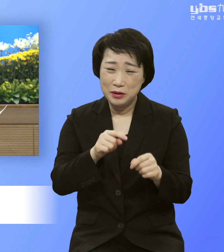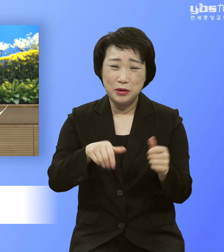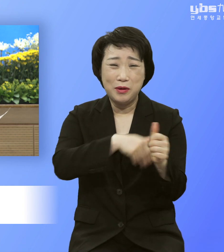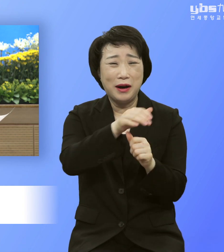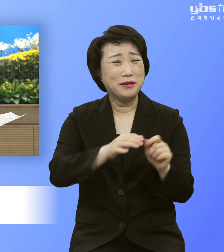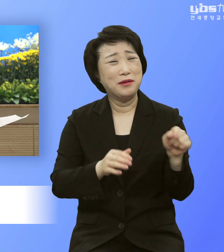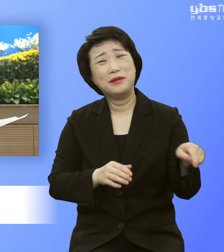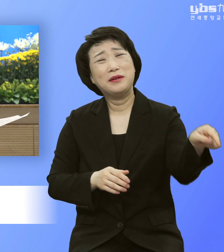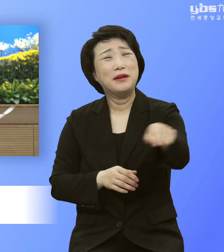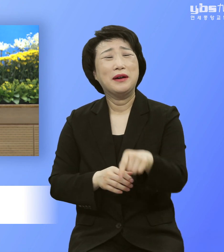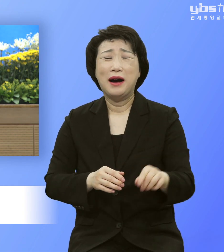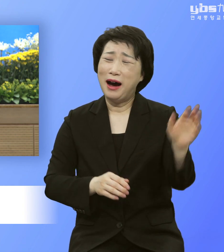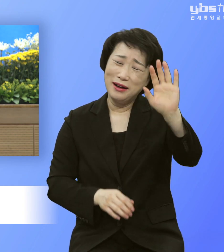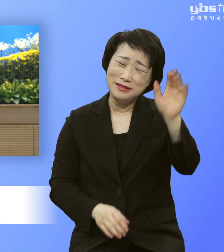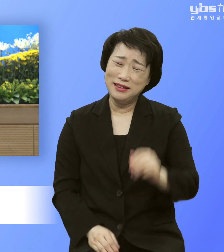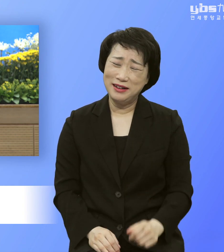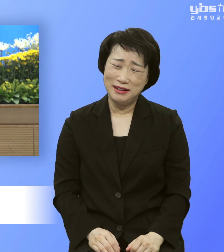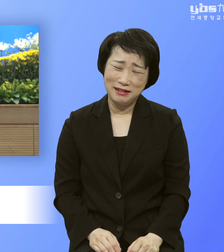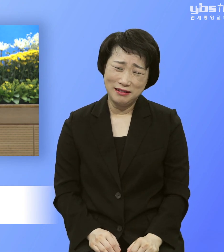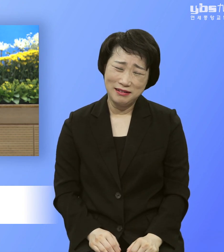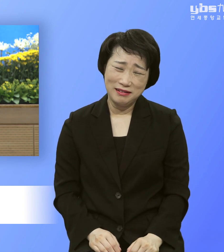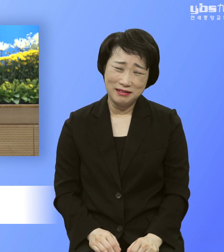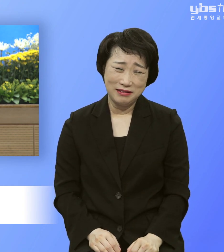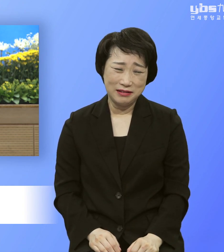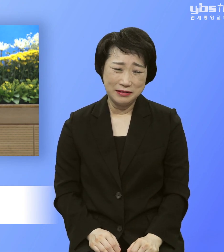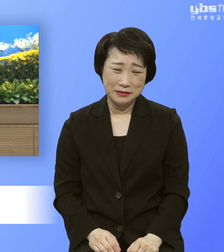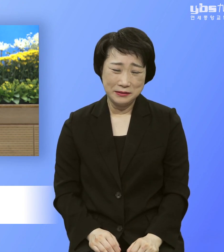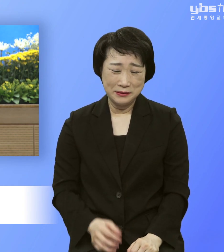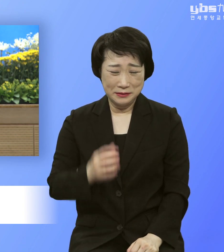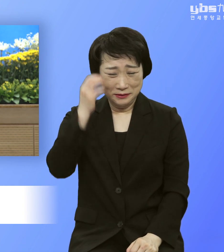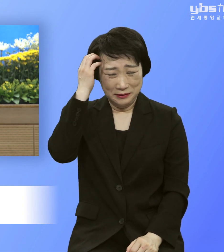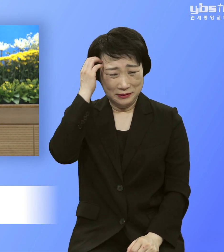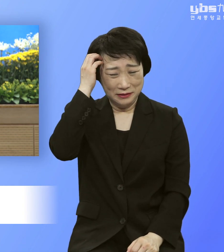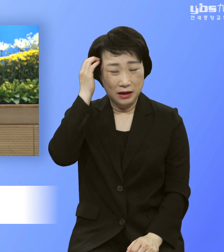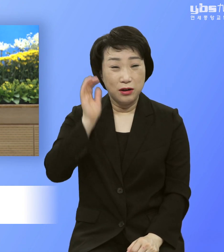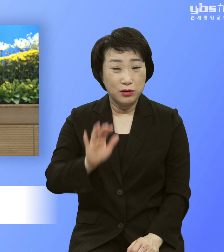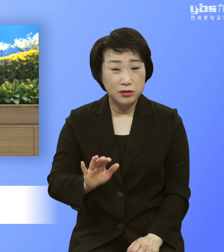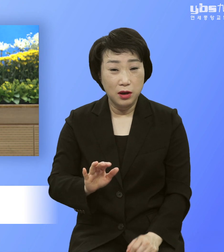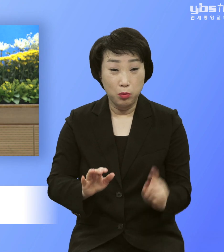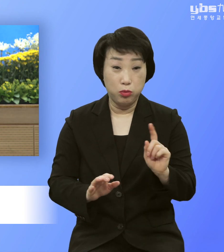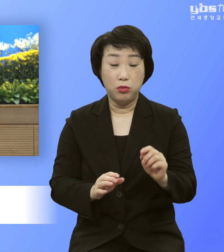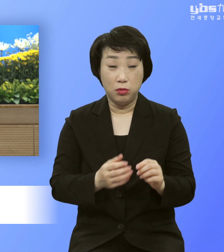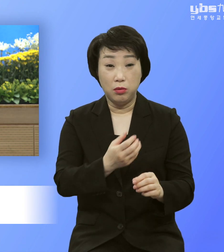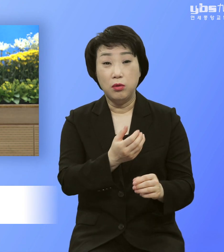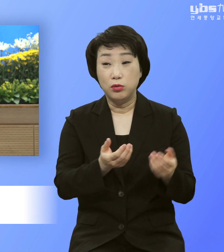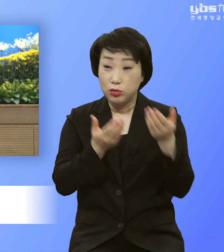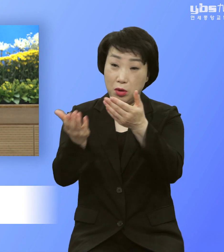있는 그런 대책이 없는 거예요. 근데